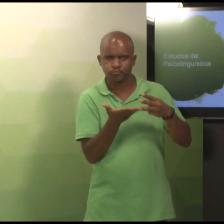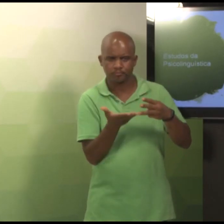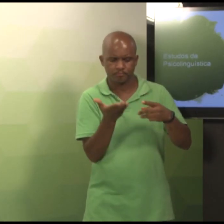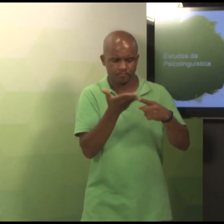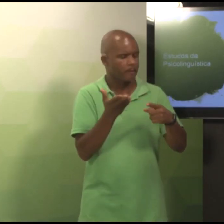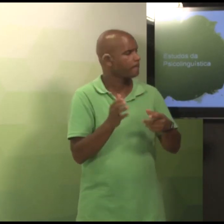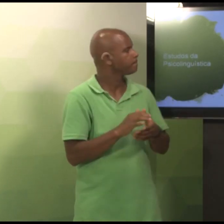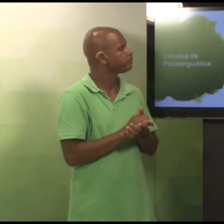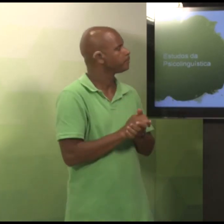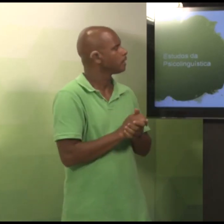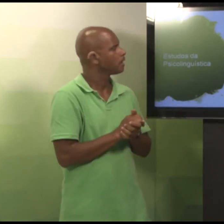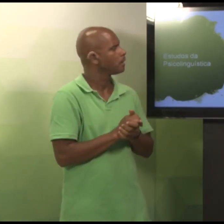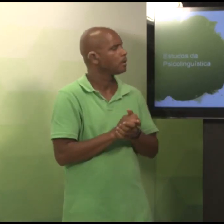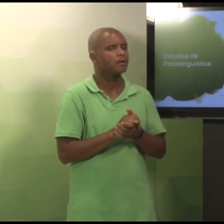3 tópicos.